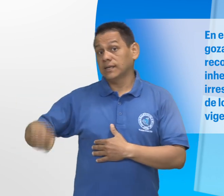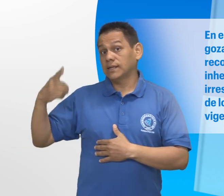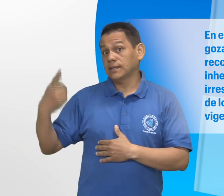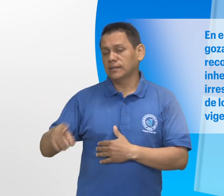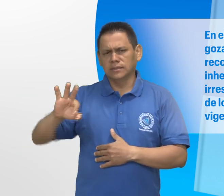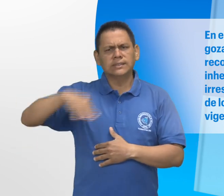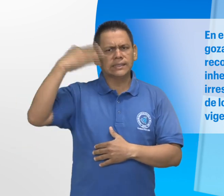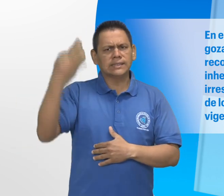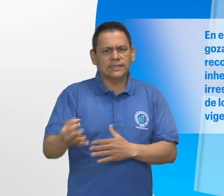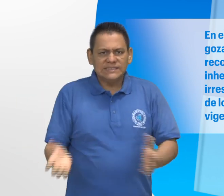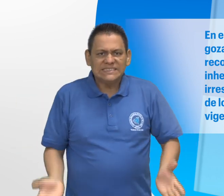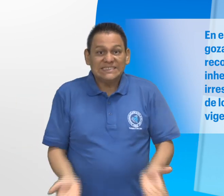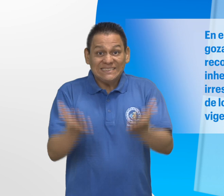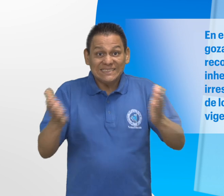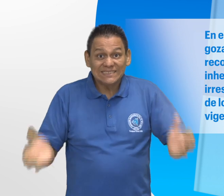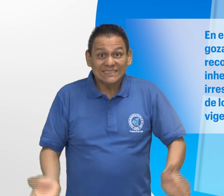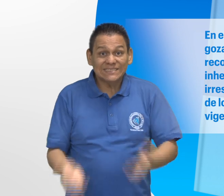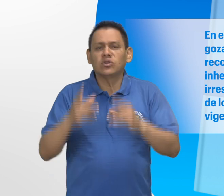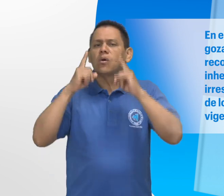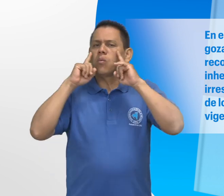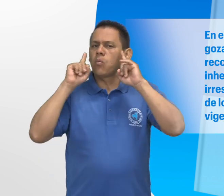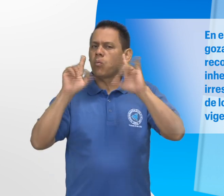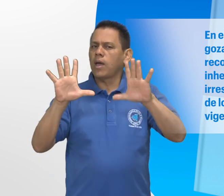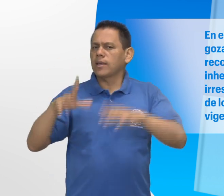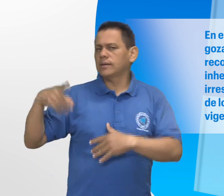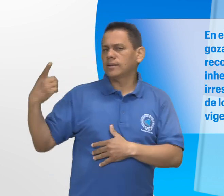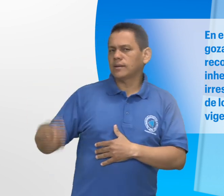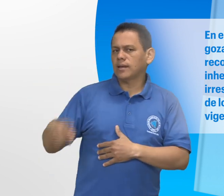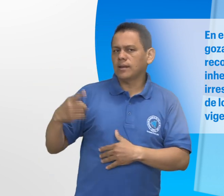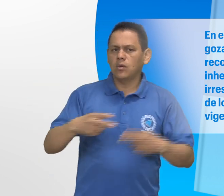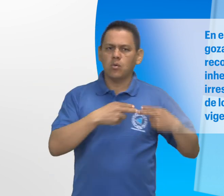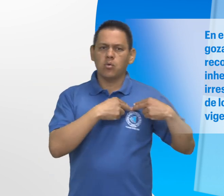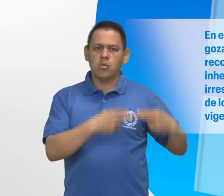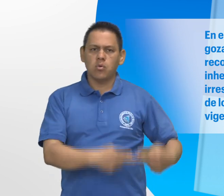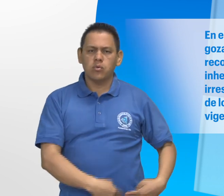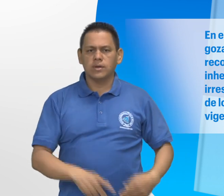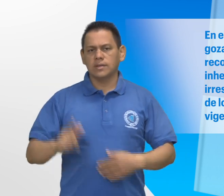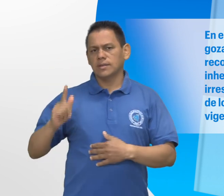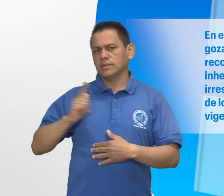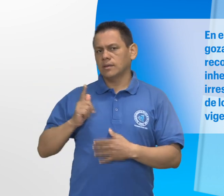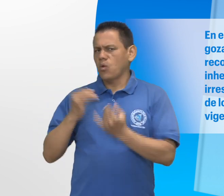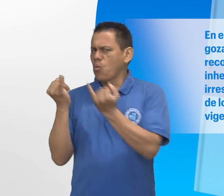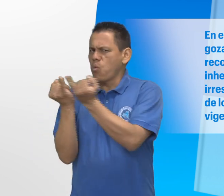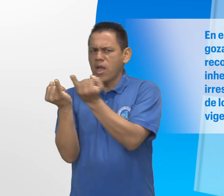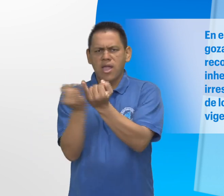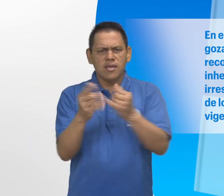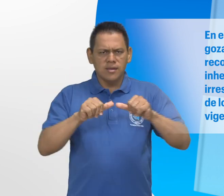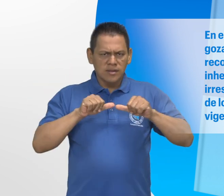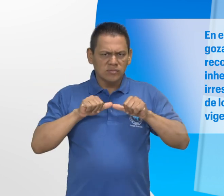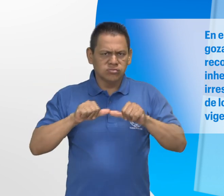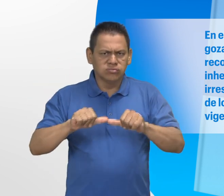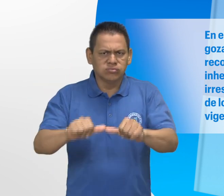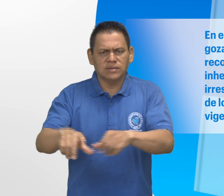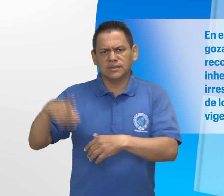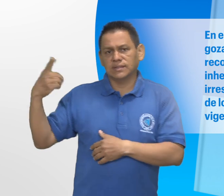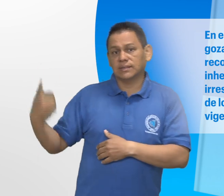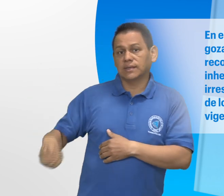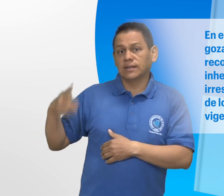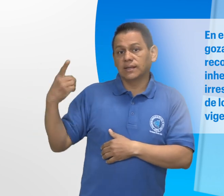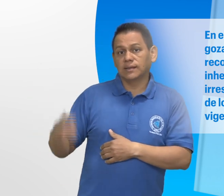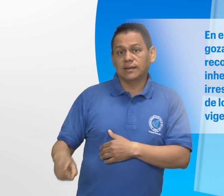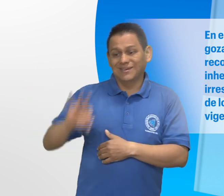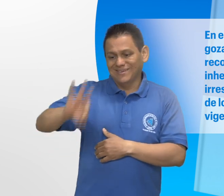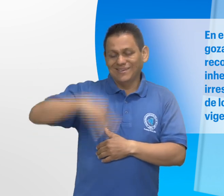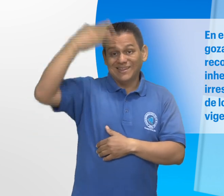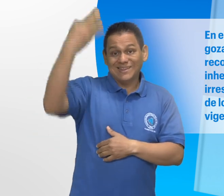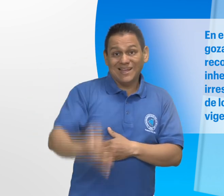persona humana, del irrestricto respeto, promoción y protección de los derechos humanos y de la plena vigencia de los derechos